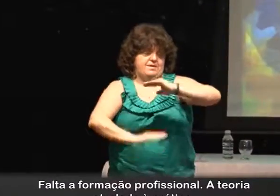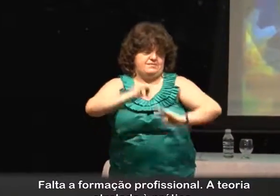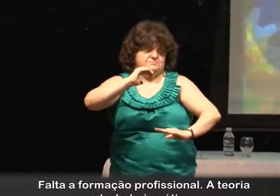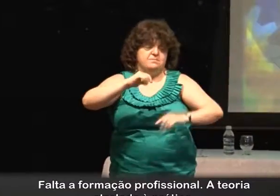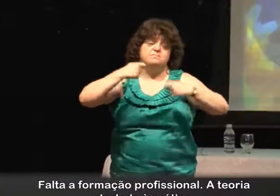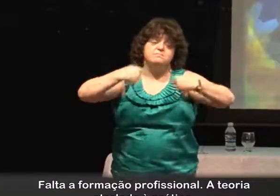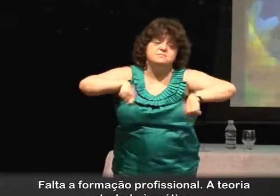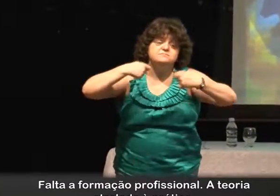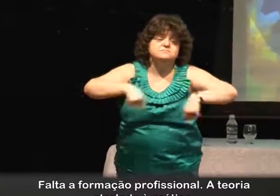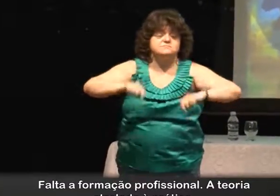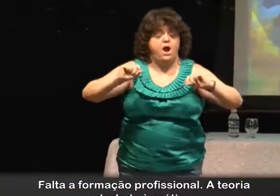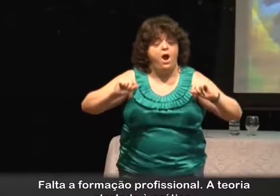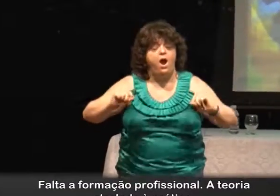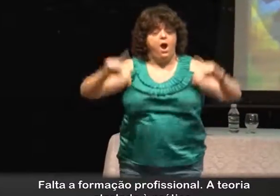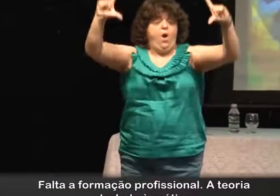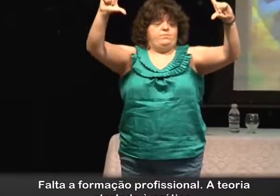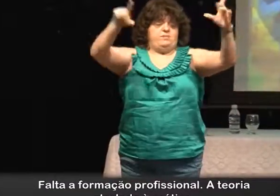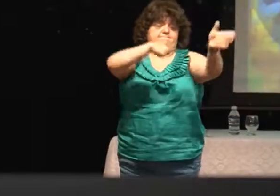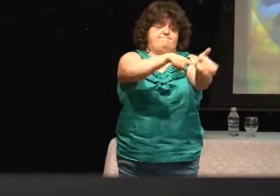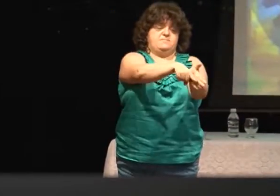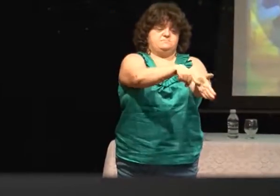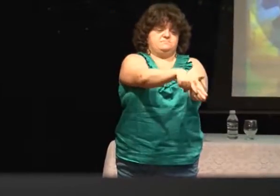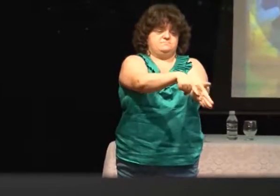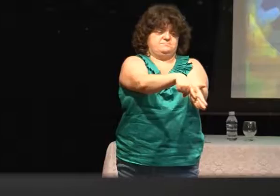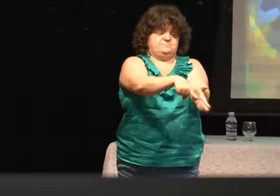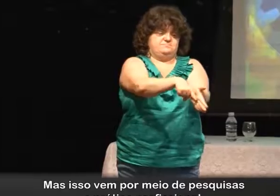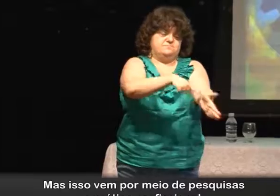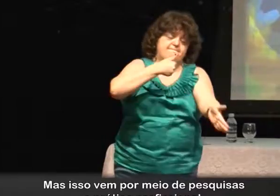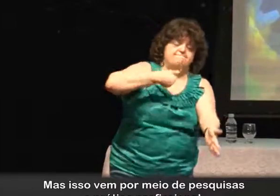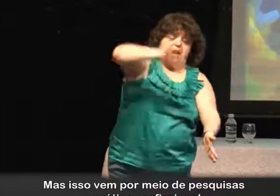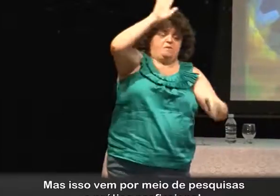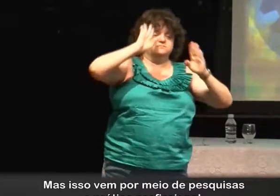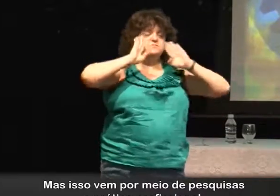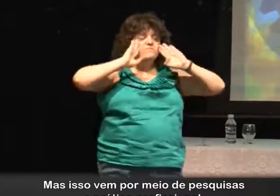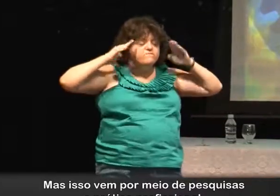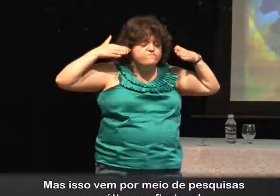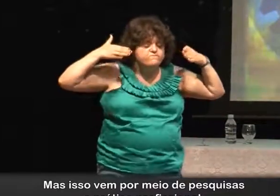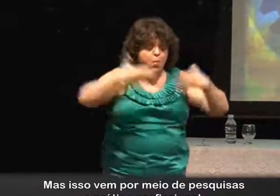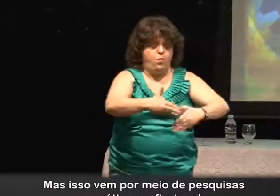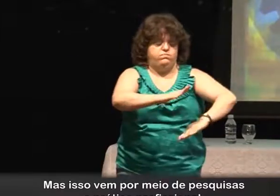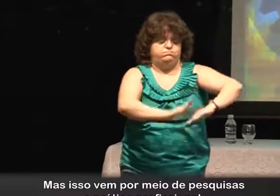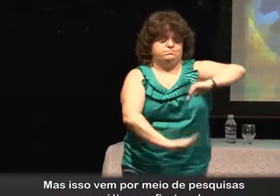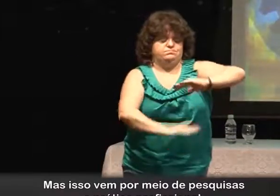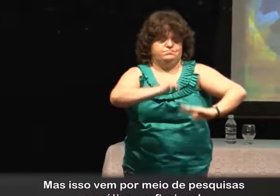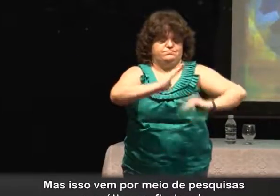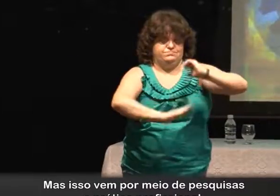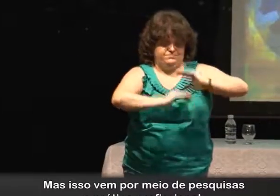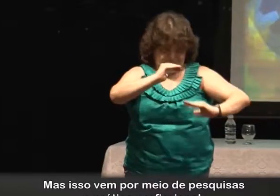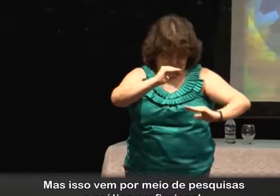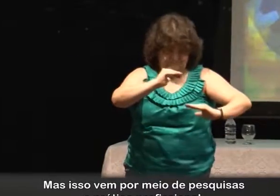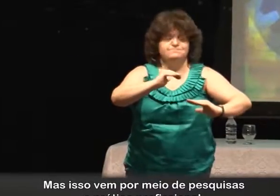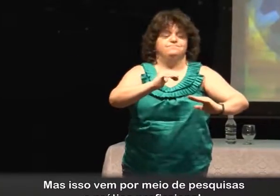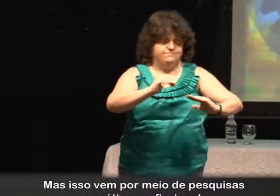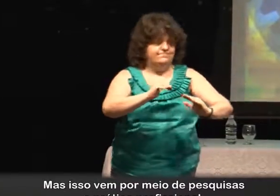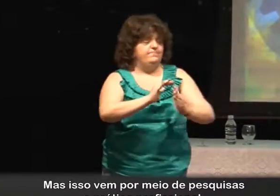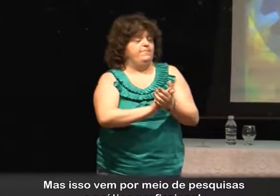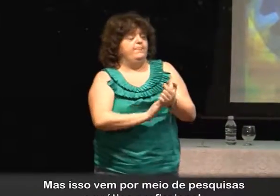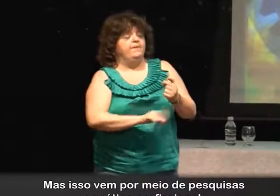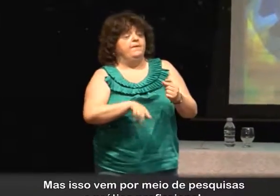teoria atrelada à prática. Mas isso vem por meio de pesquisas